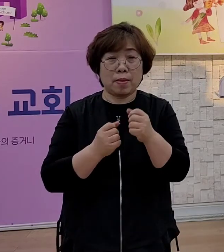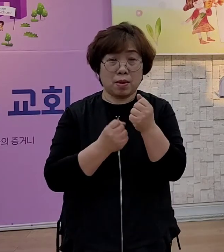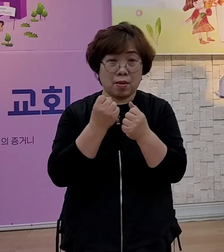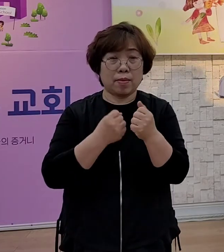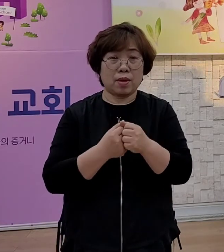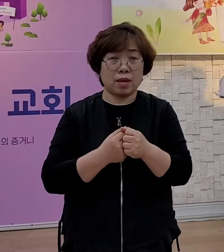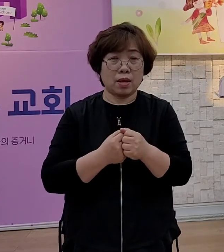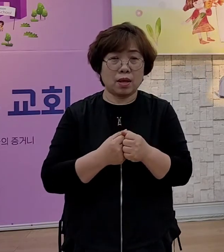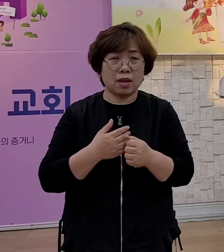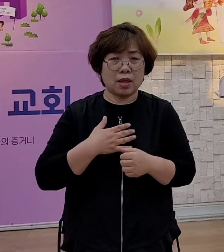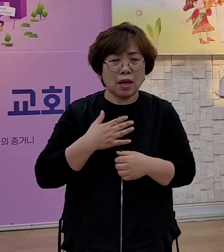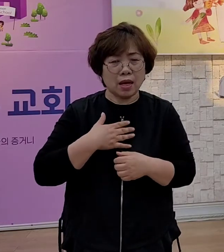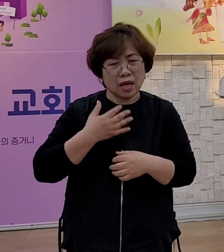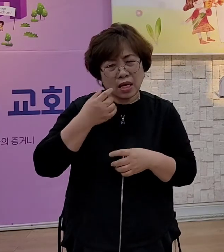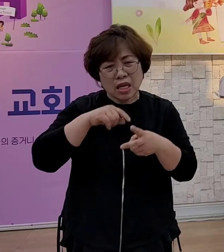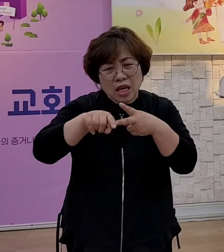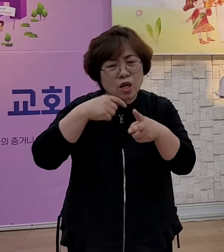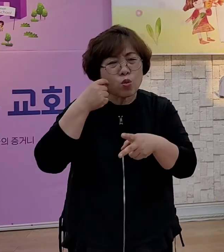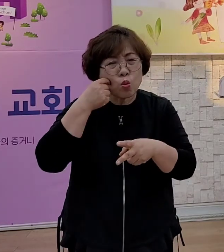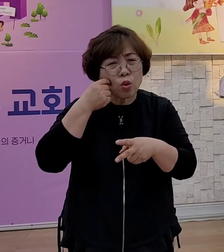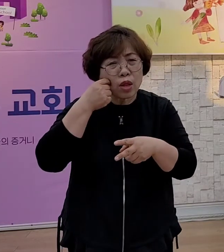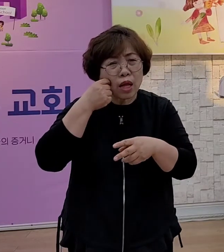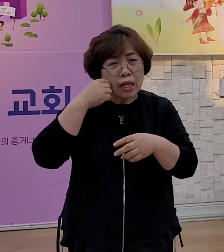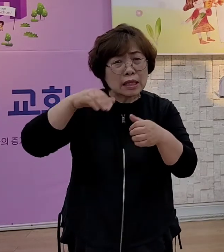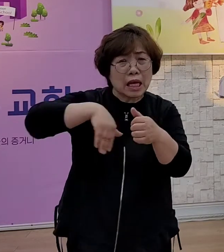때 자꾸 화가 나요.